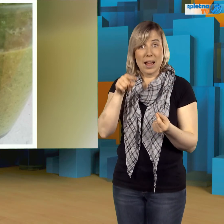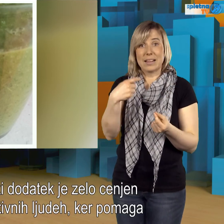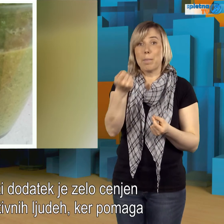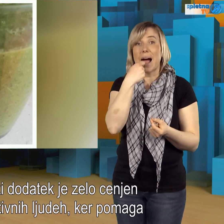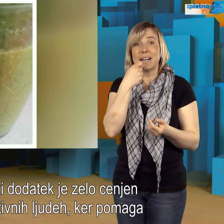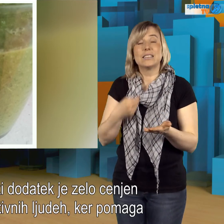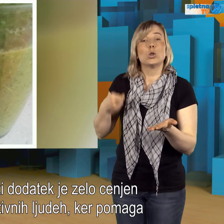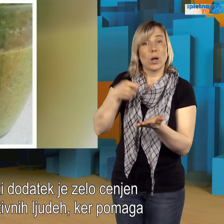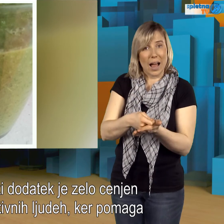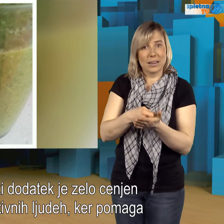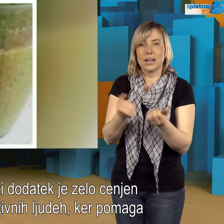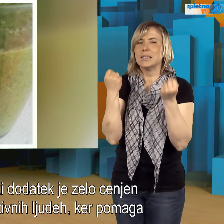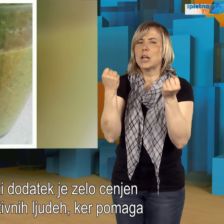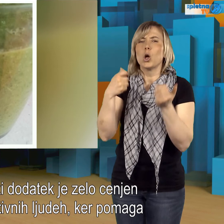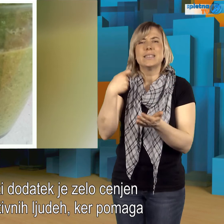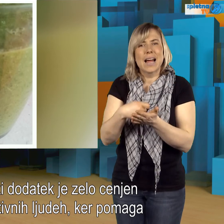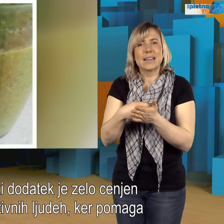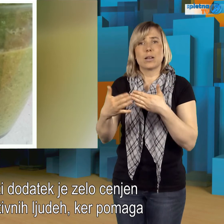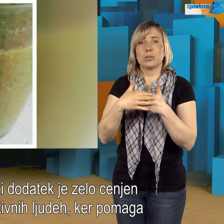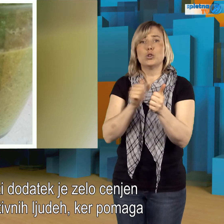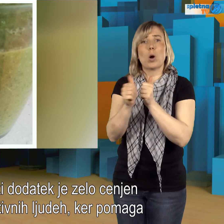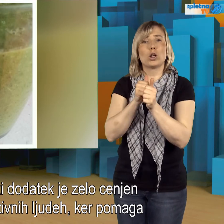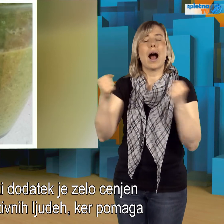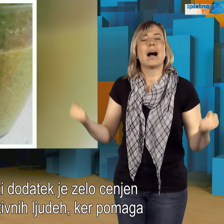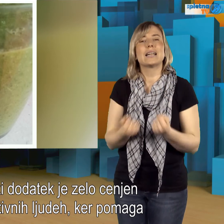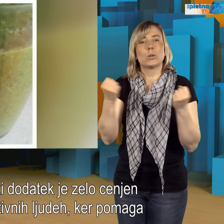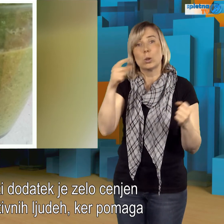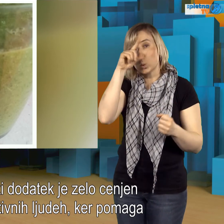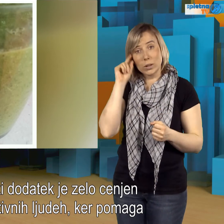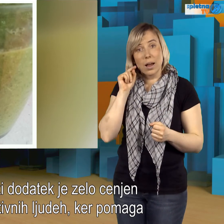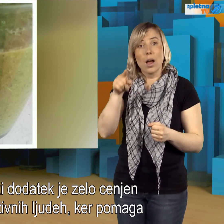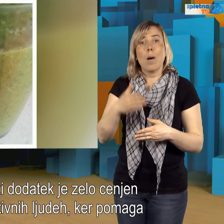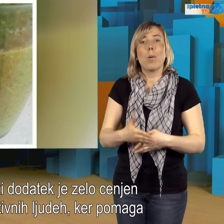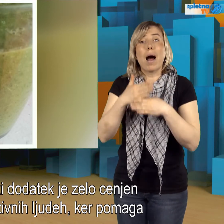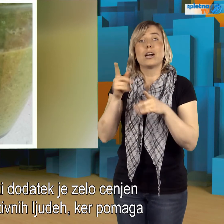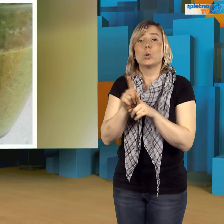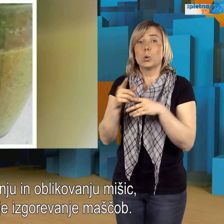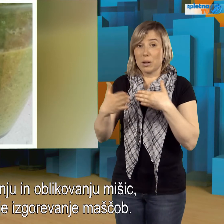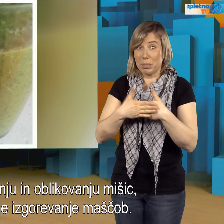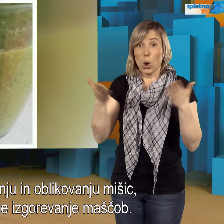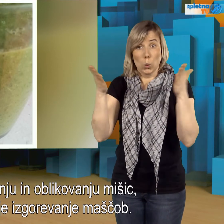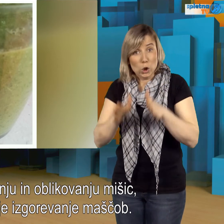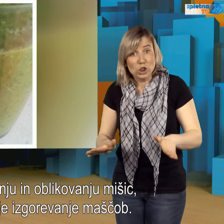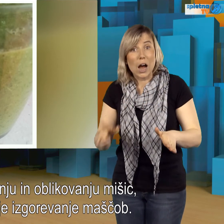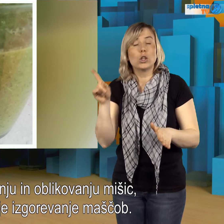Ta prehranski dodatek je zelo cenjen pri športno aktivnih ljudeh, ker pomaga tudi pri hujšanju in oblikovanju mišic